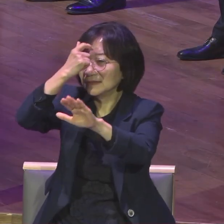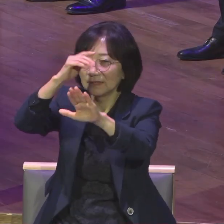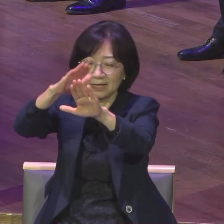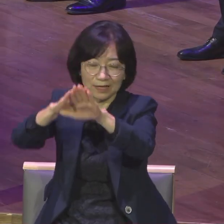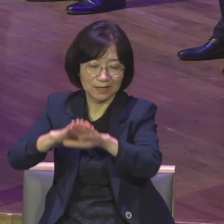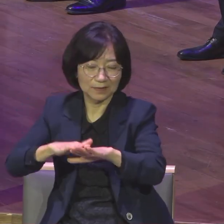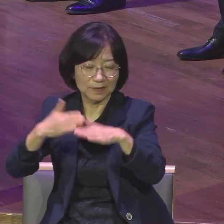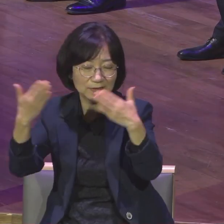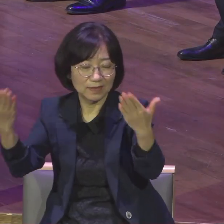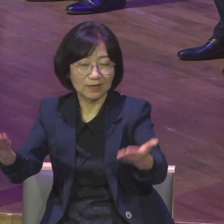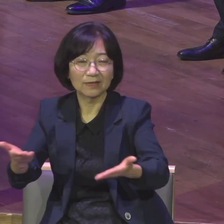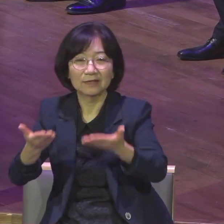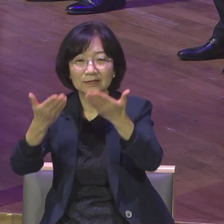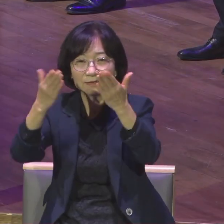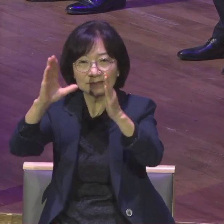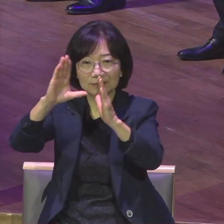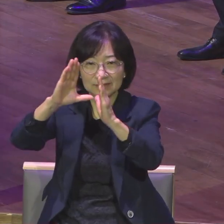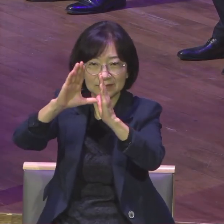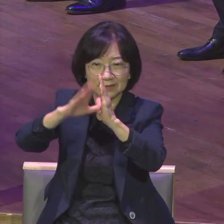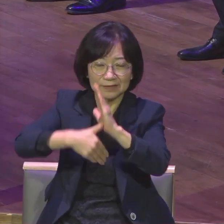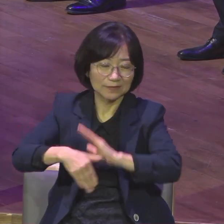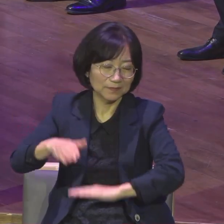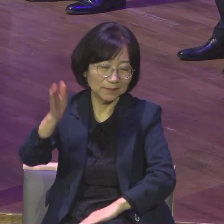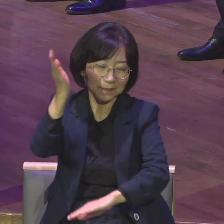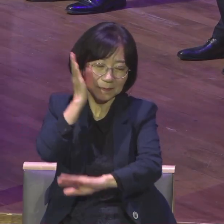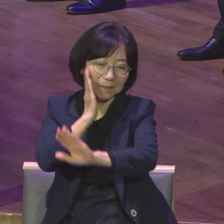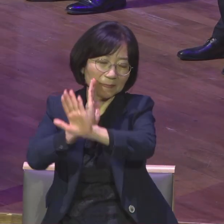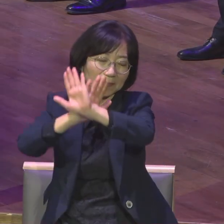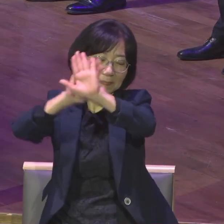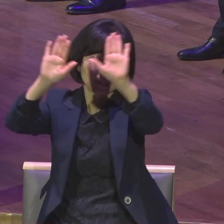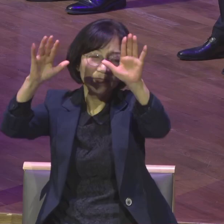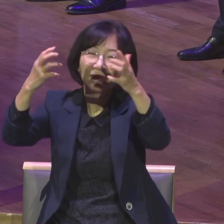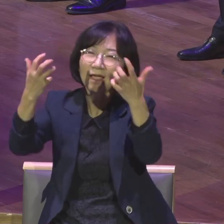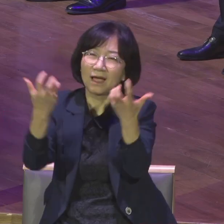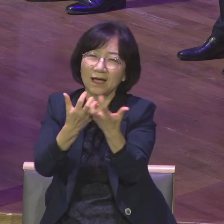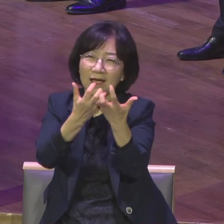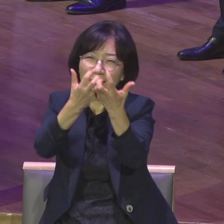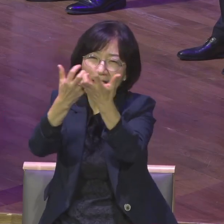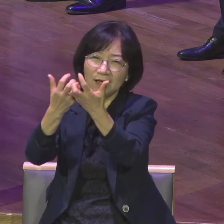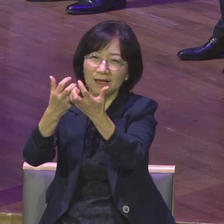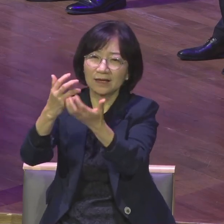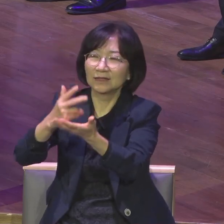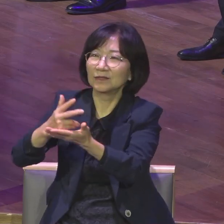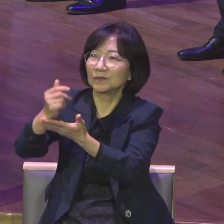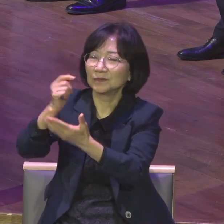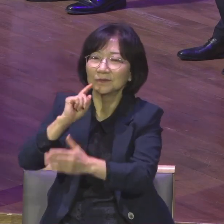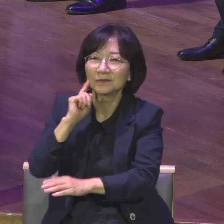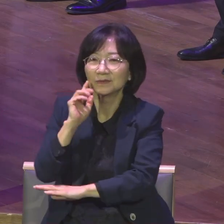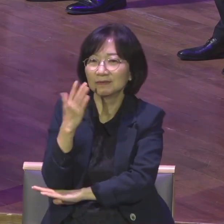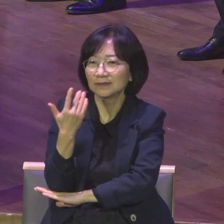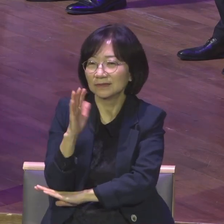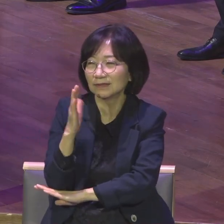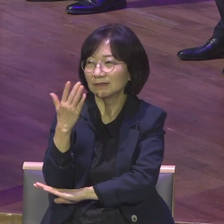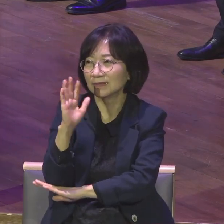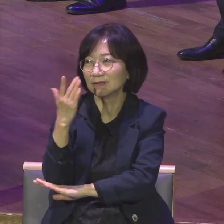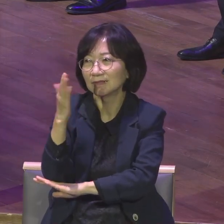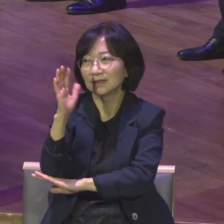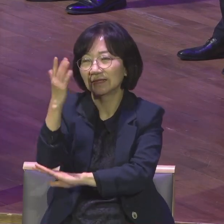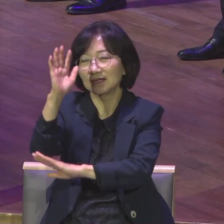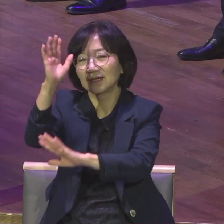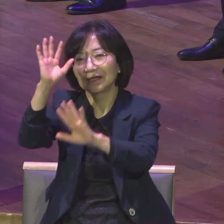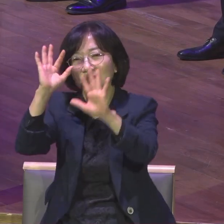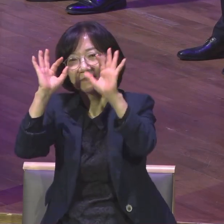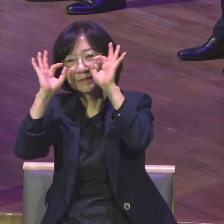주님을 예배할 때 하늘 가득한 주의 영광